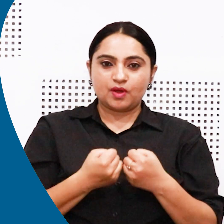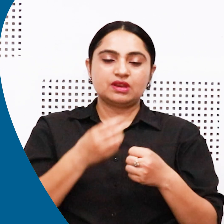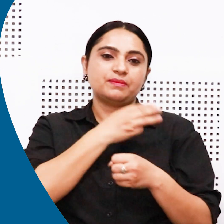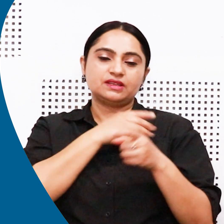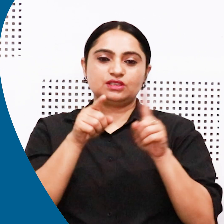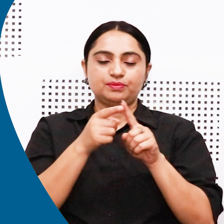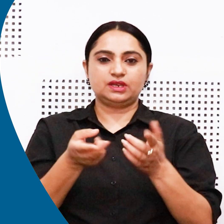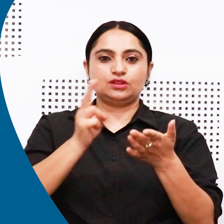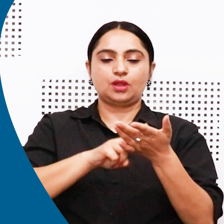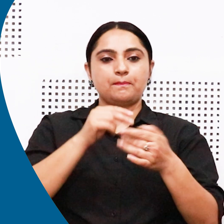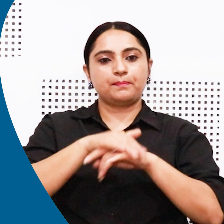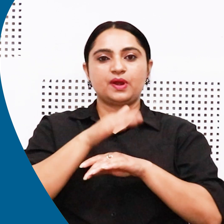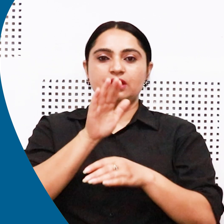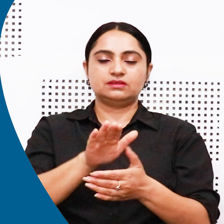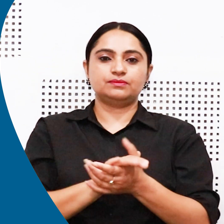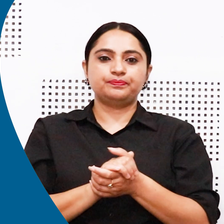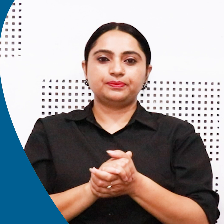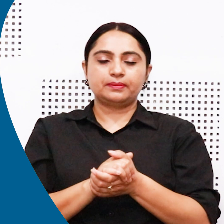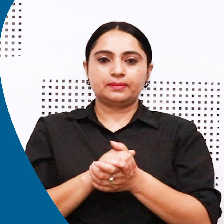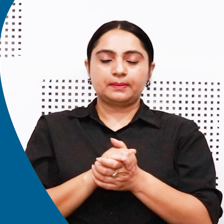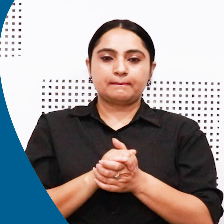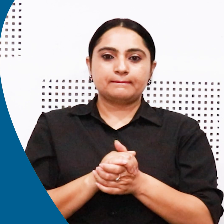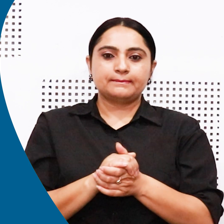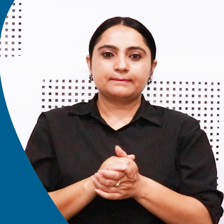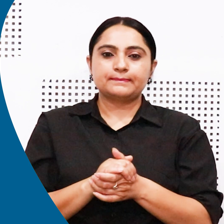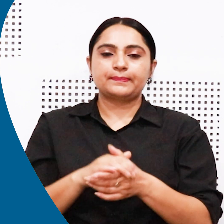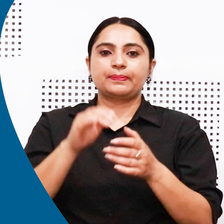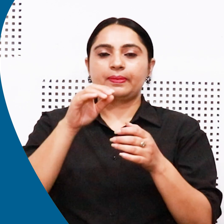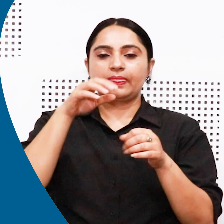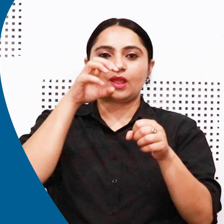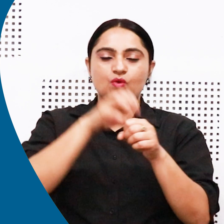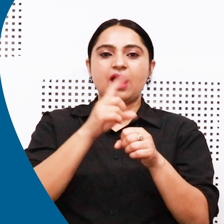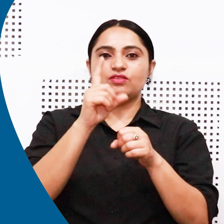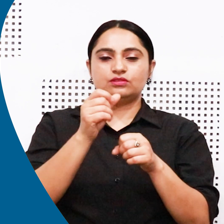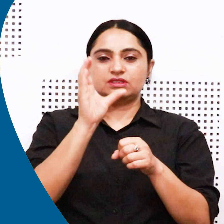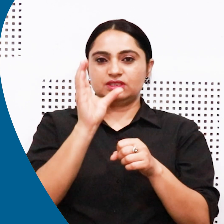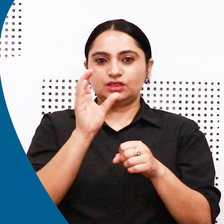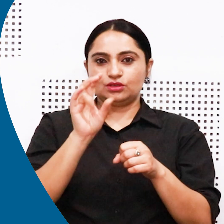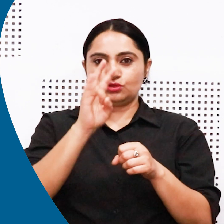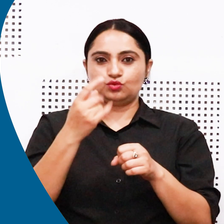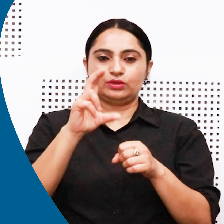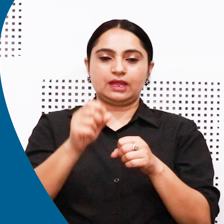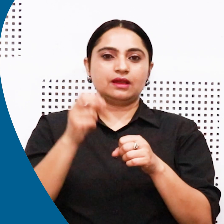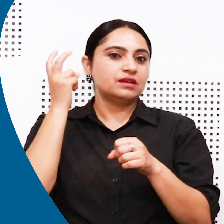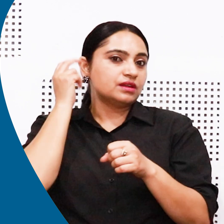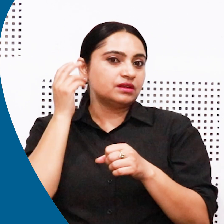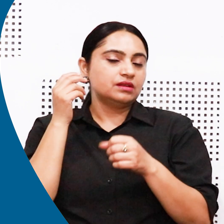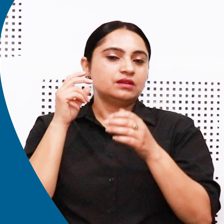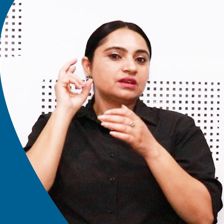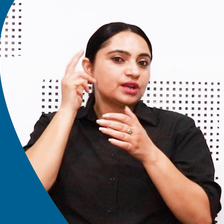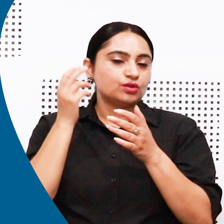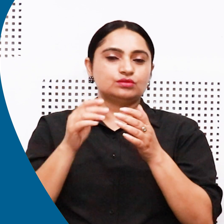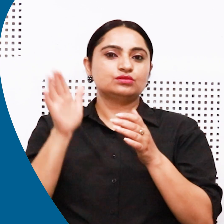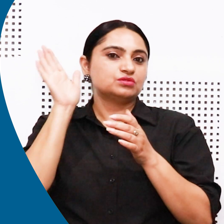बढेका छन्। वीरेन्द्रनगर नगरपालिकाका 10 का यशोदा सापकोटाको रेडियो सुन्ने बानी खासै थिएन, तर जब पालिकाले अटो रिक्सा